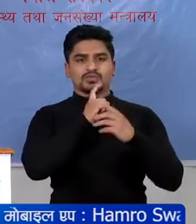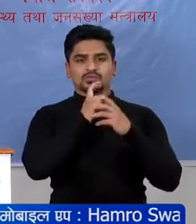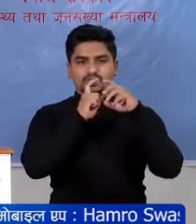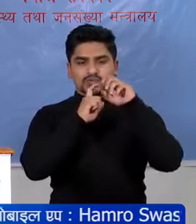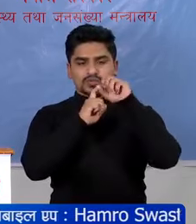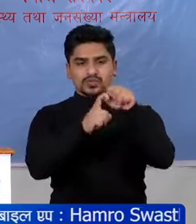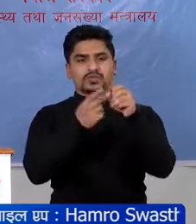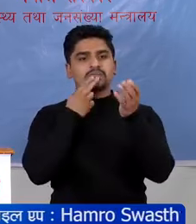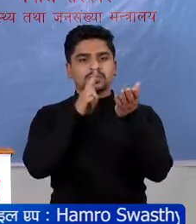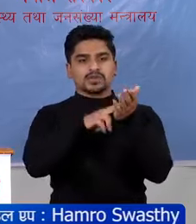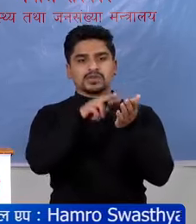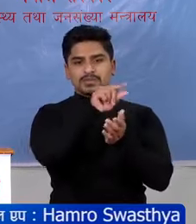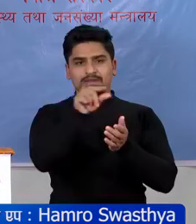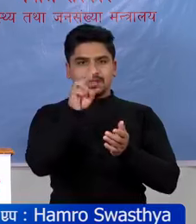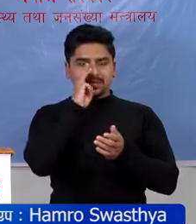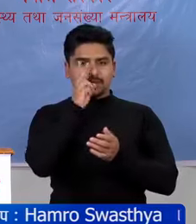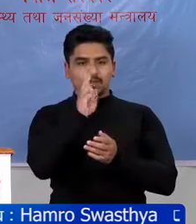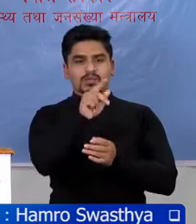पत्र को बारेमा,